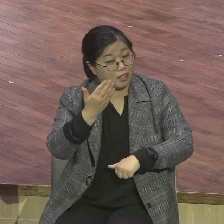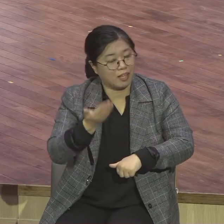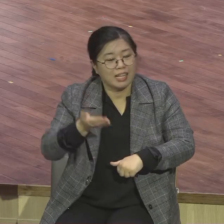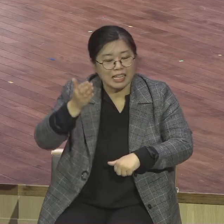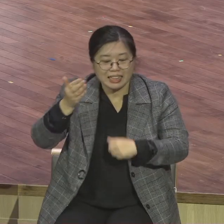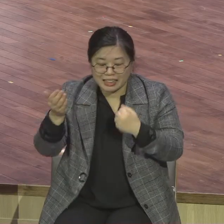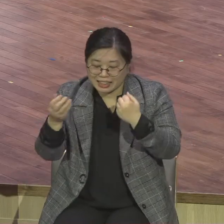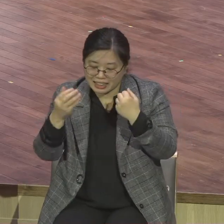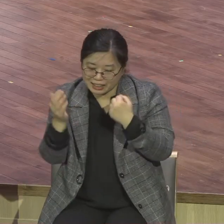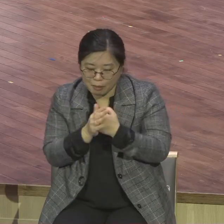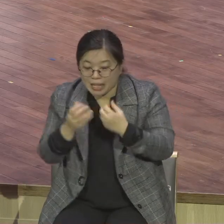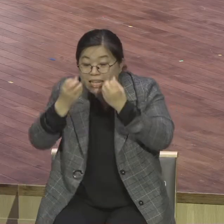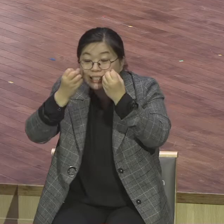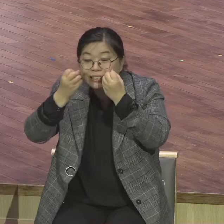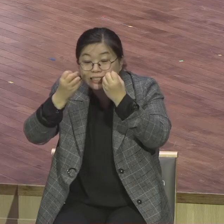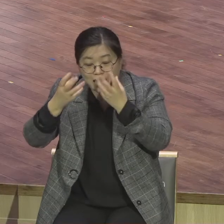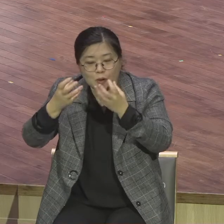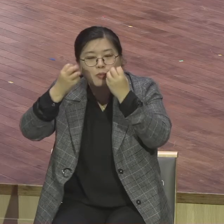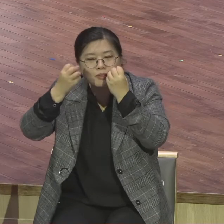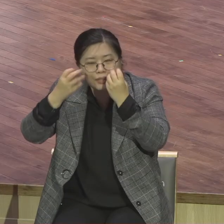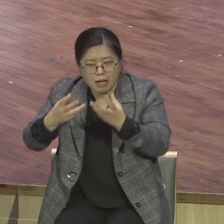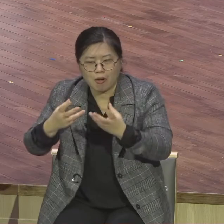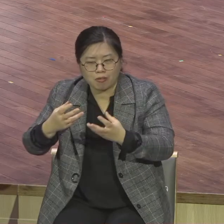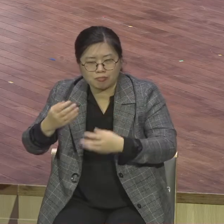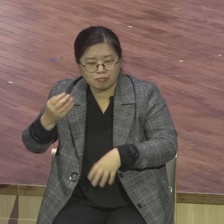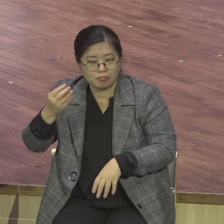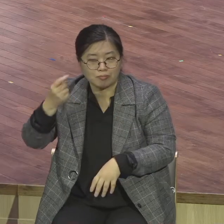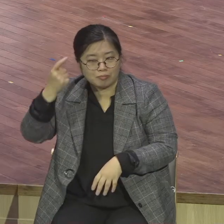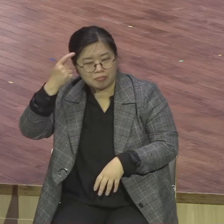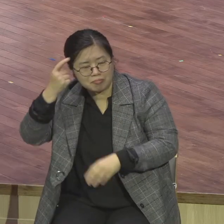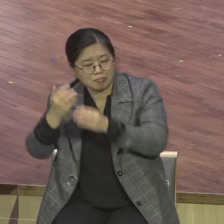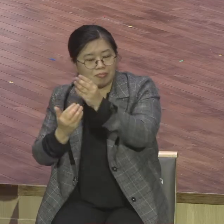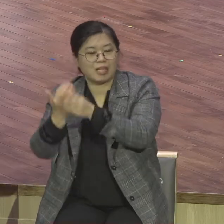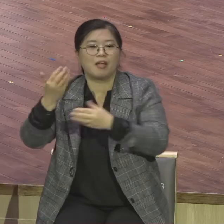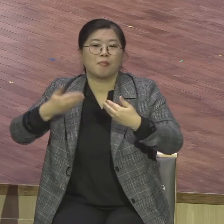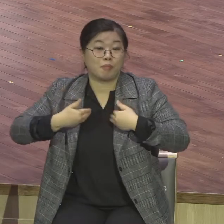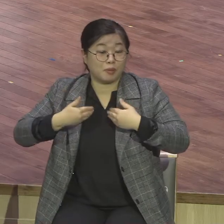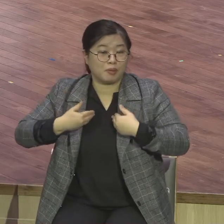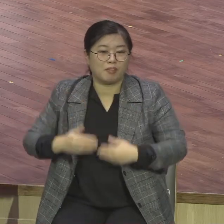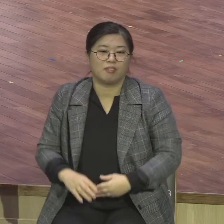그래서 바로 이것이 뭡니까?